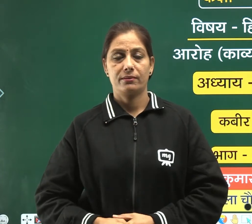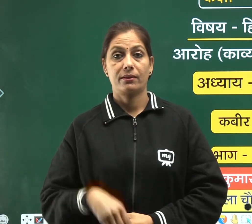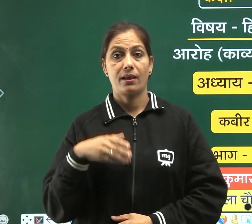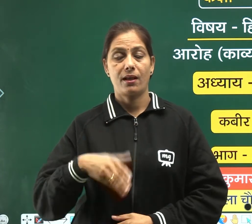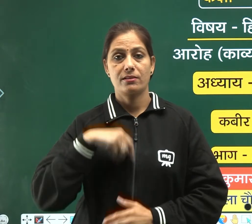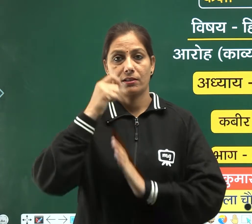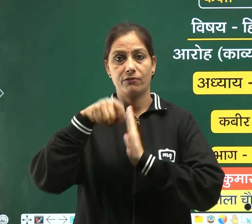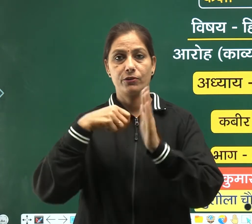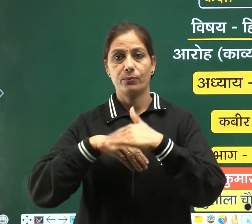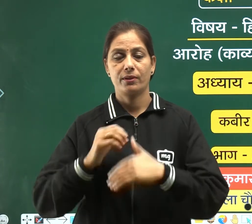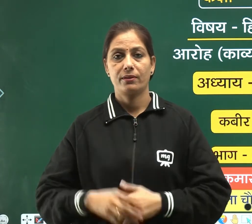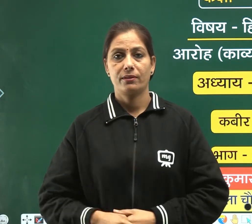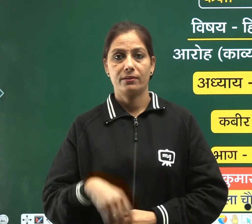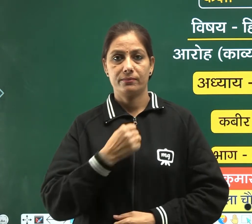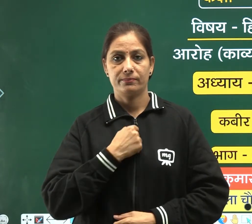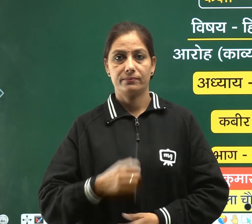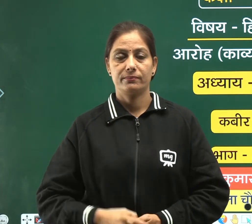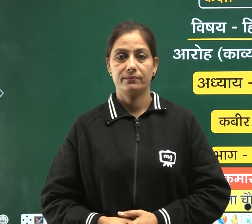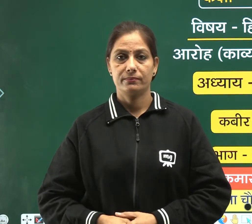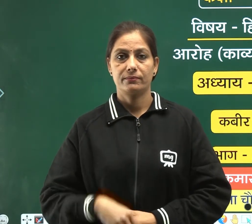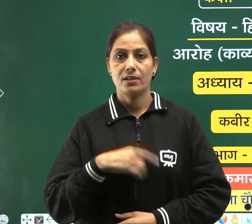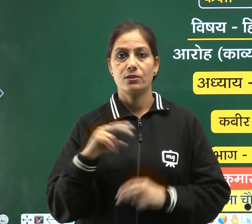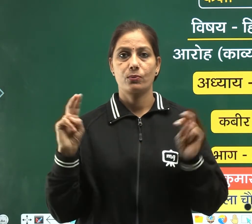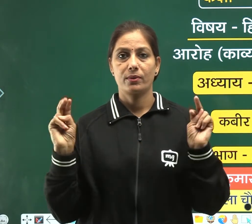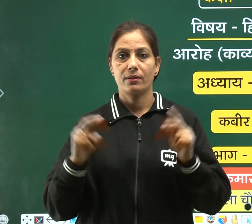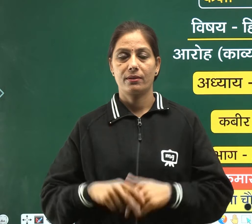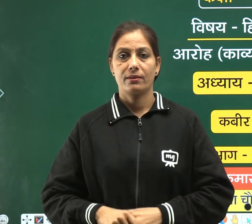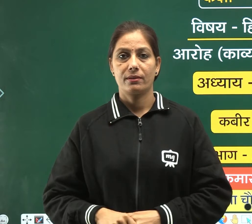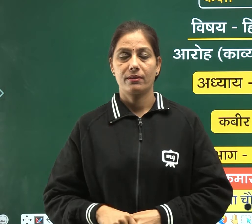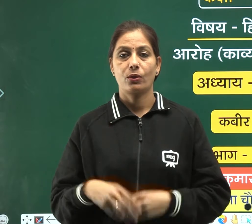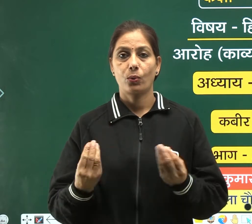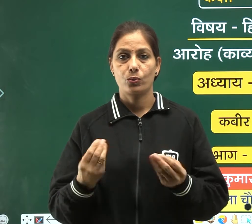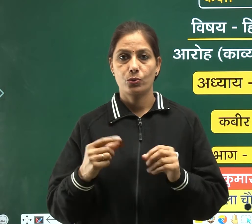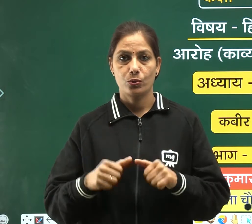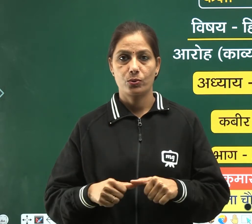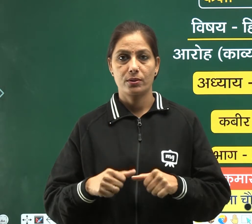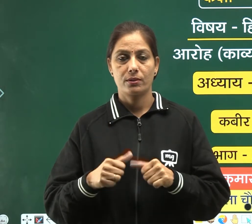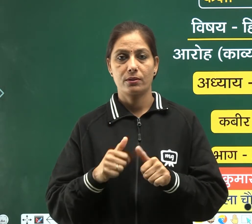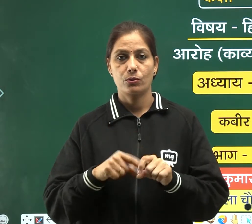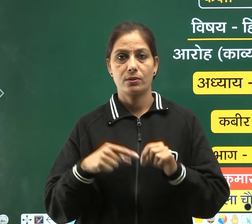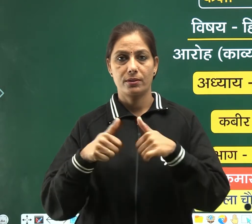आज के वीडियो में हम इस अध्याय के कुछ प्रश्नोत्तर